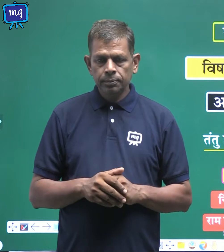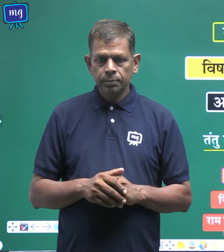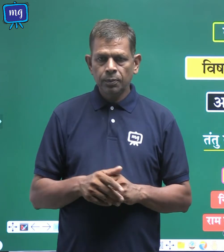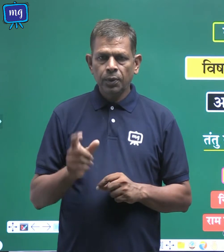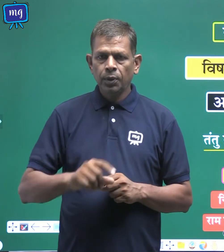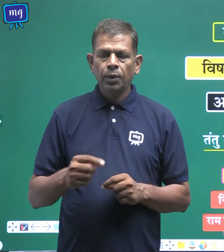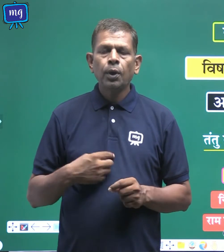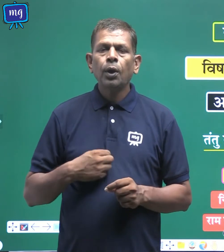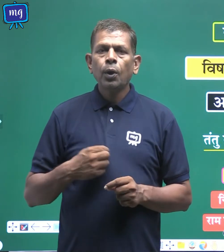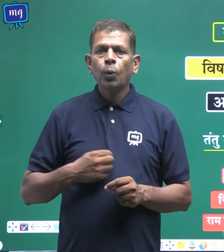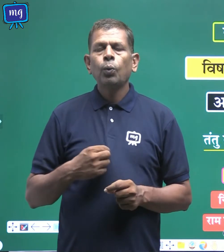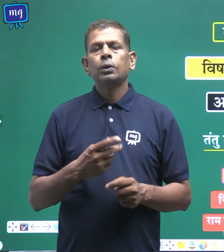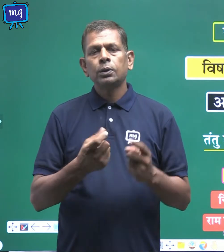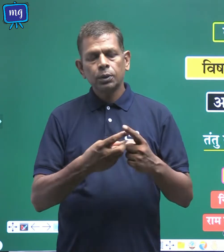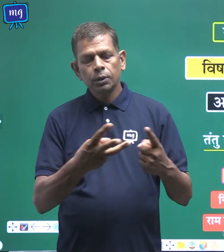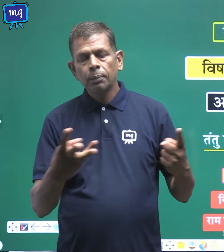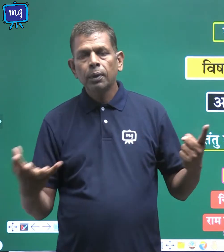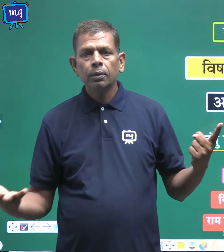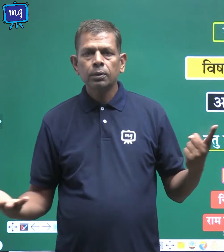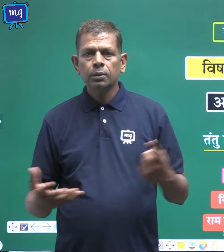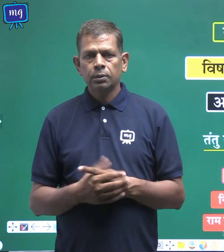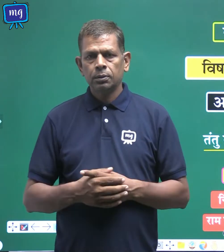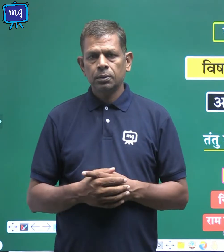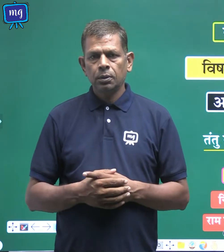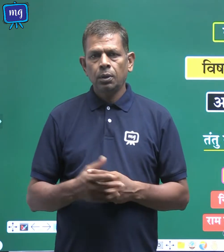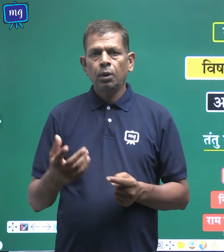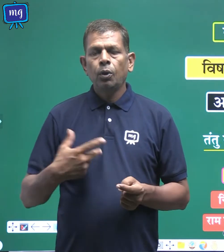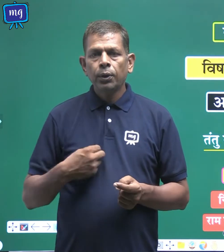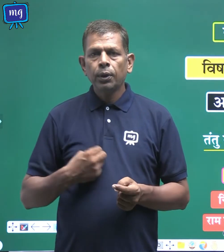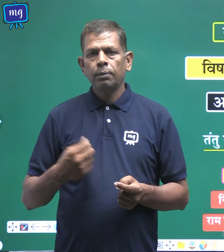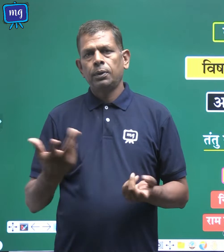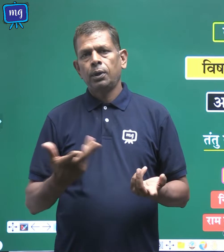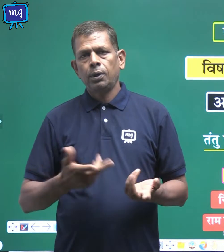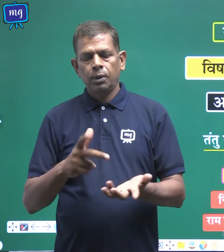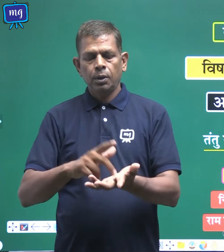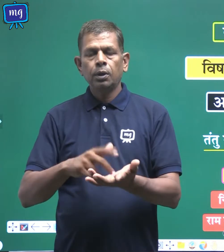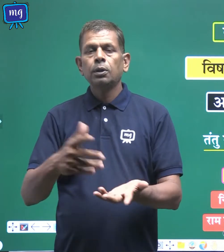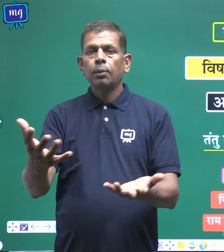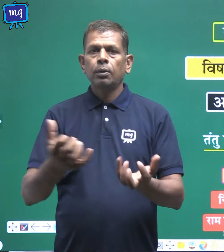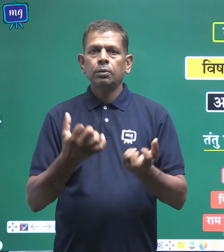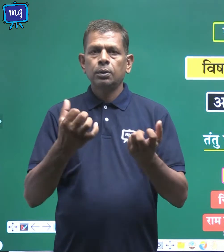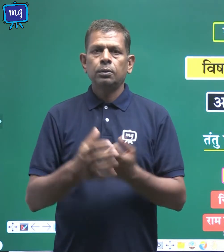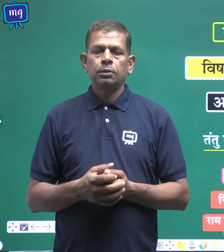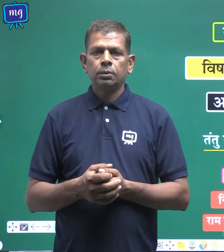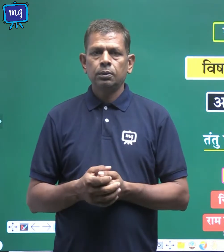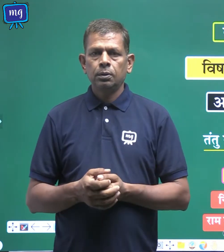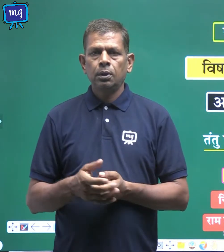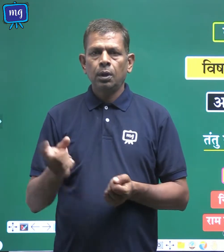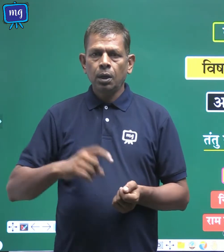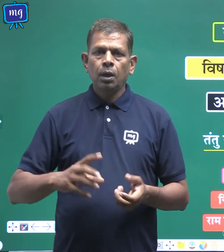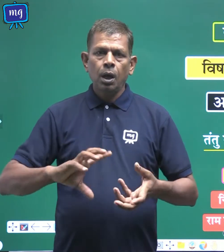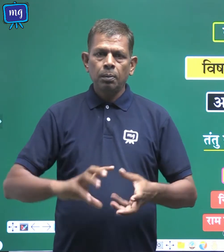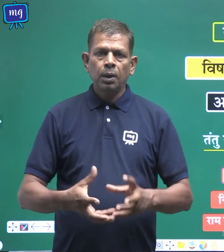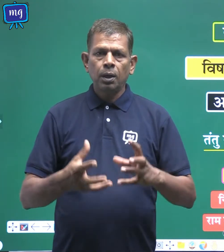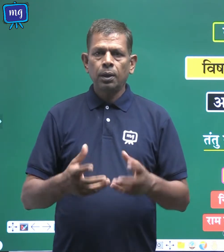कि वस्त्र कितने प्रकार के होते हैं और ये हमें कहाँ से प्राप्त होते हैं, इनका